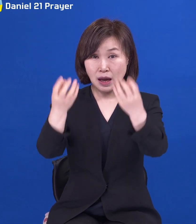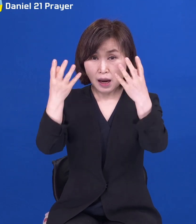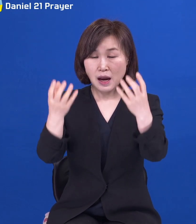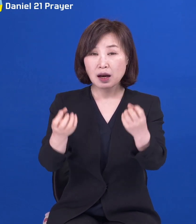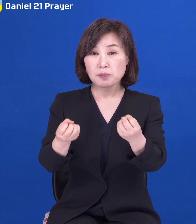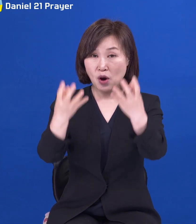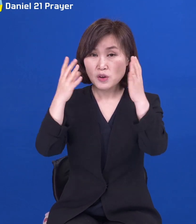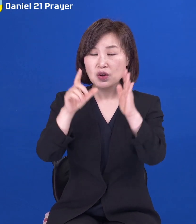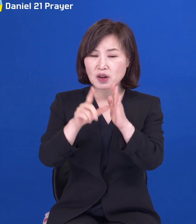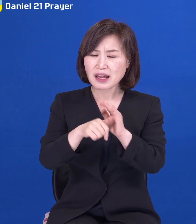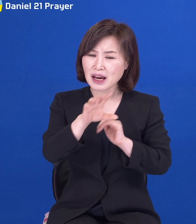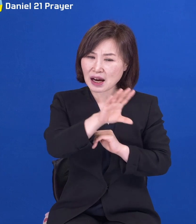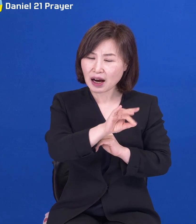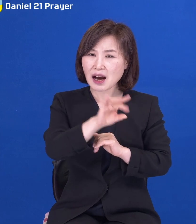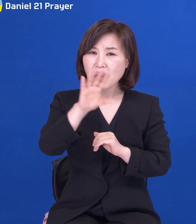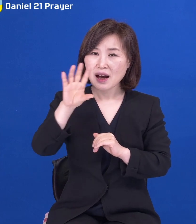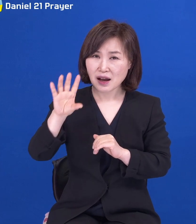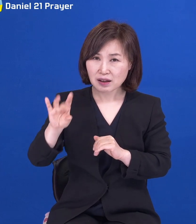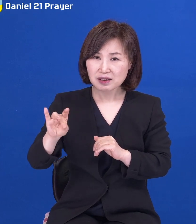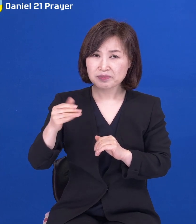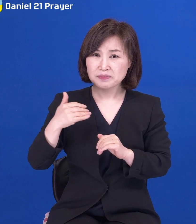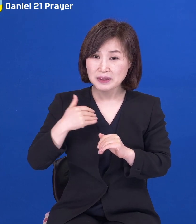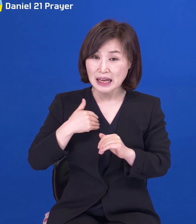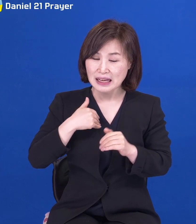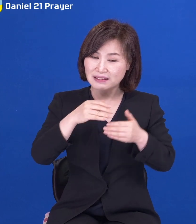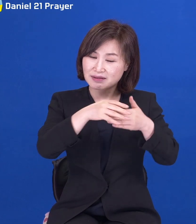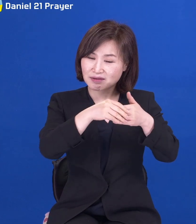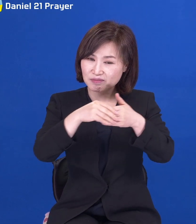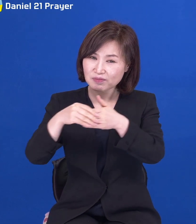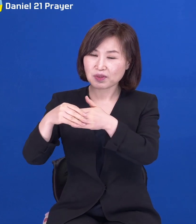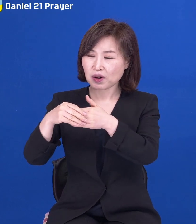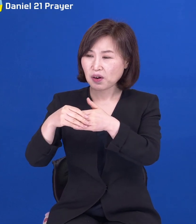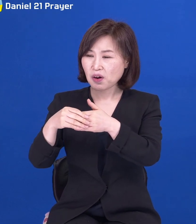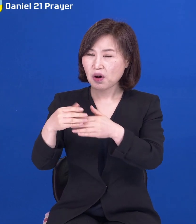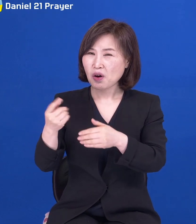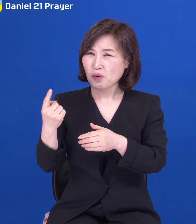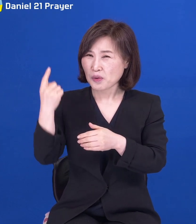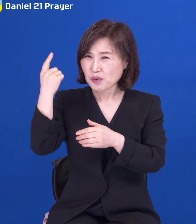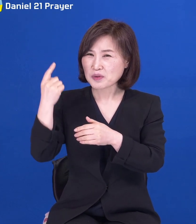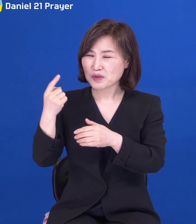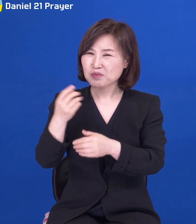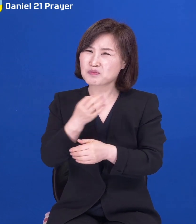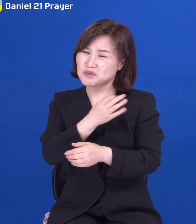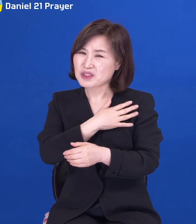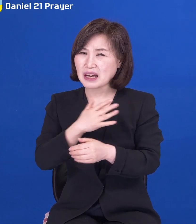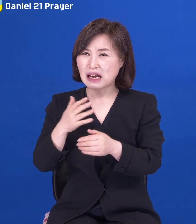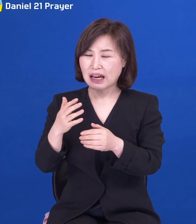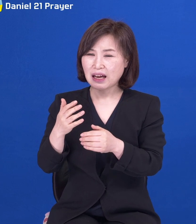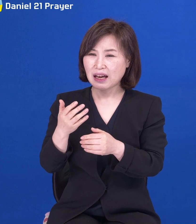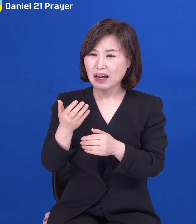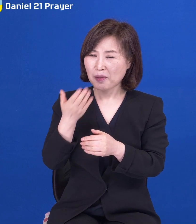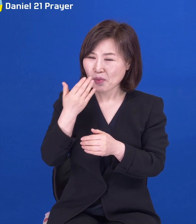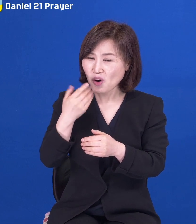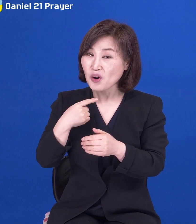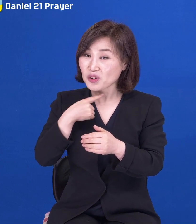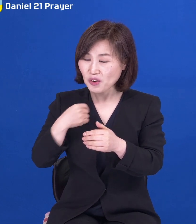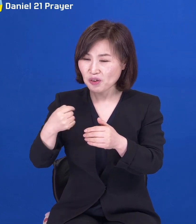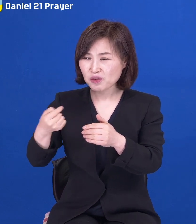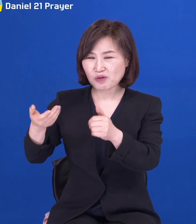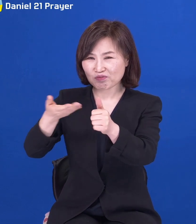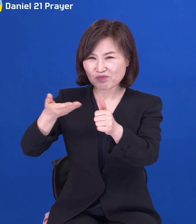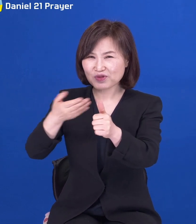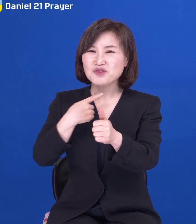아주 가끔이지만 계속 저를 데려다 나가 저희들이 먹던 음식 있잖아요. 몰래 좀 먹여도 줬고요. 사실 그렇게